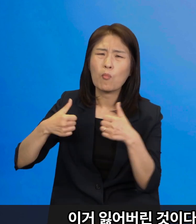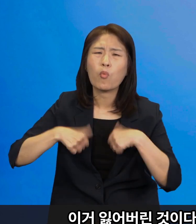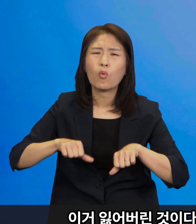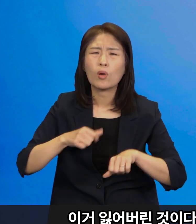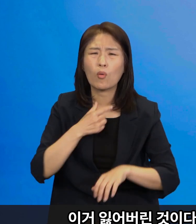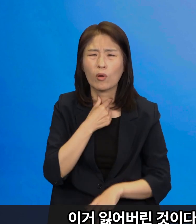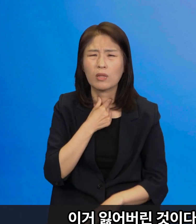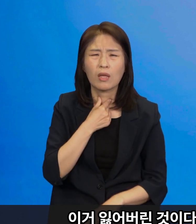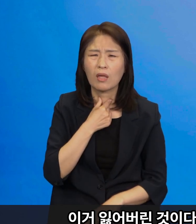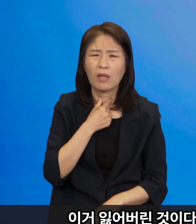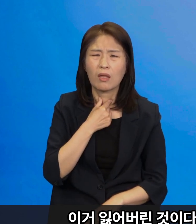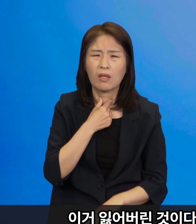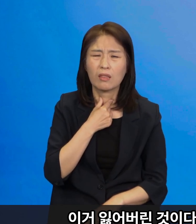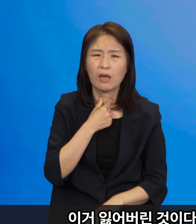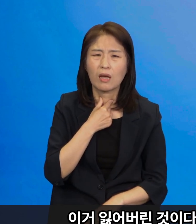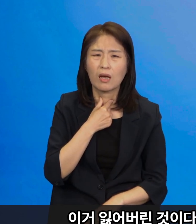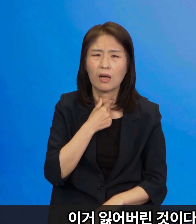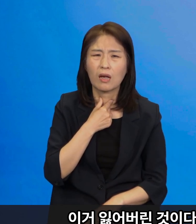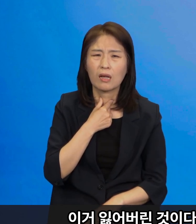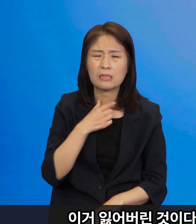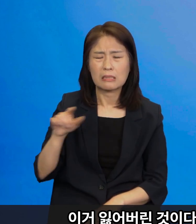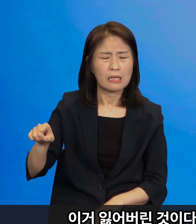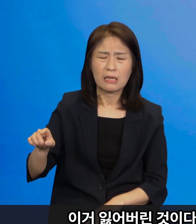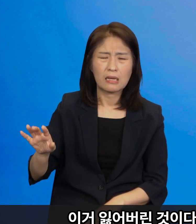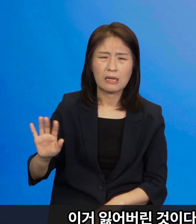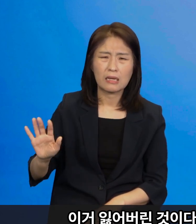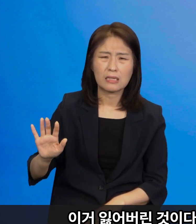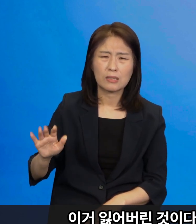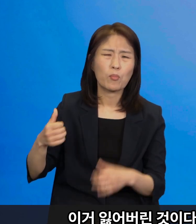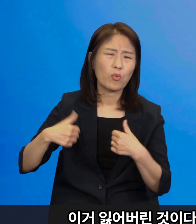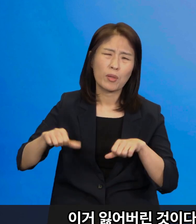것이다. 소용없다. 아버지가 더 걱정하겠다.